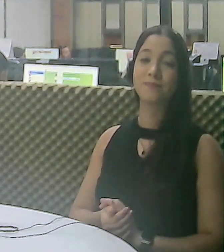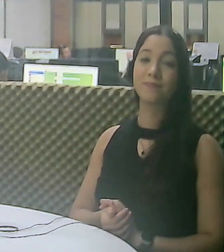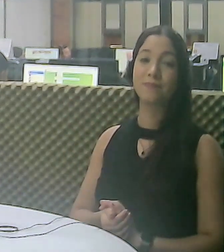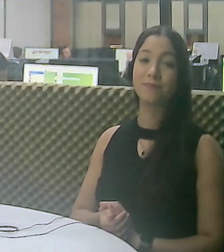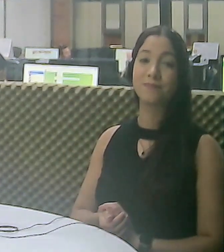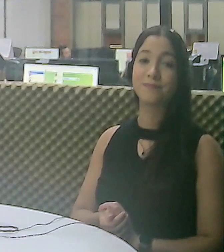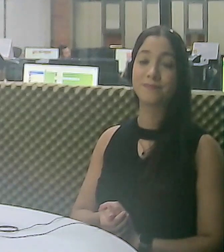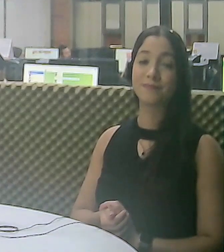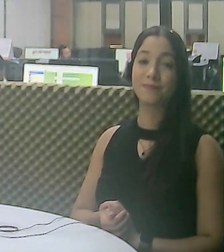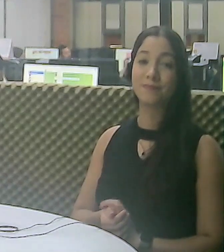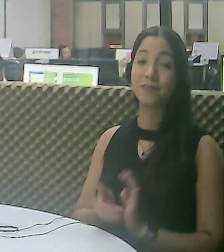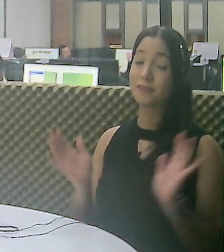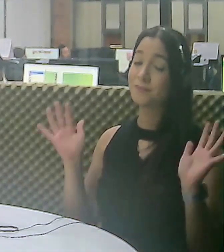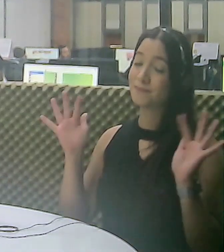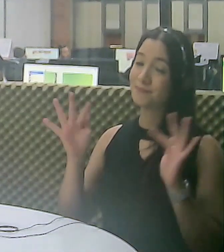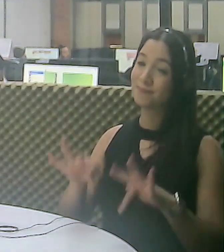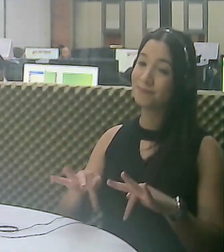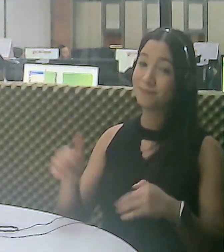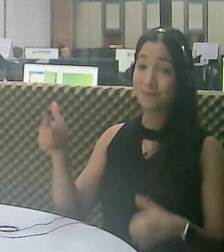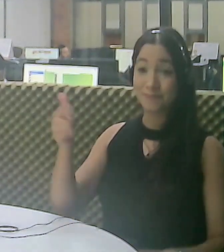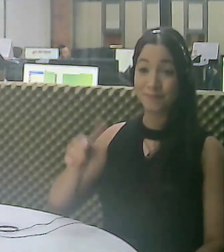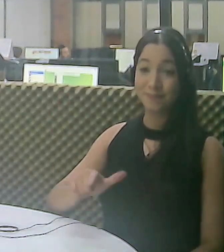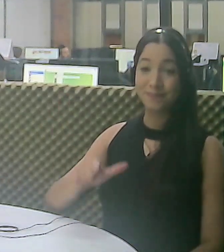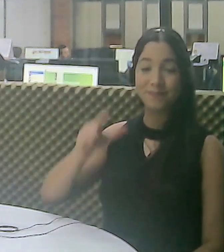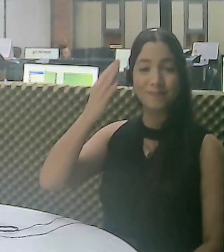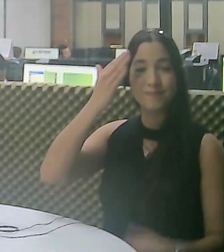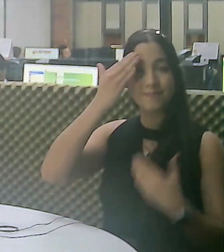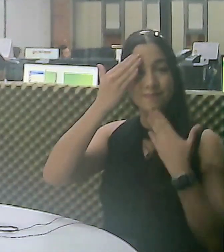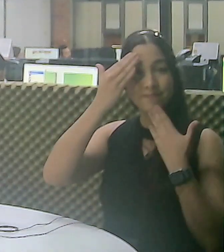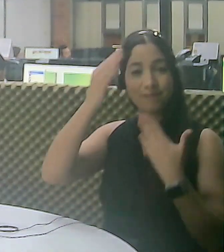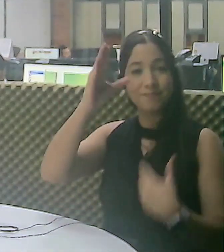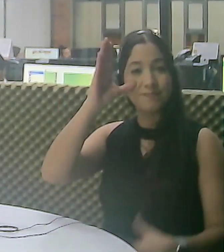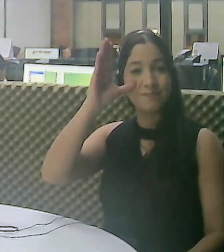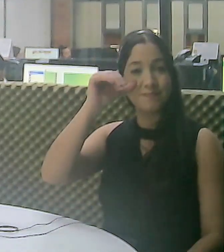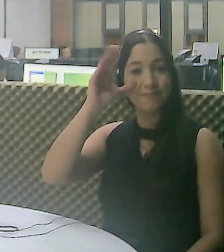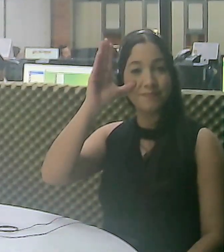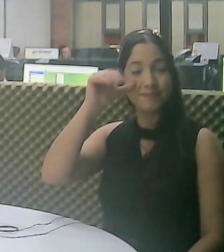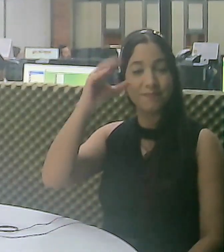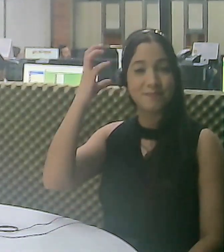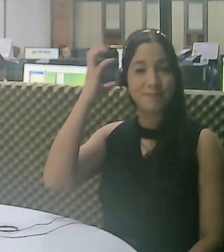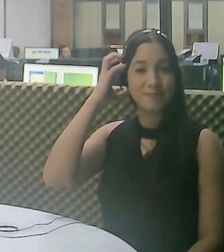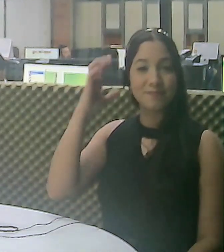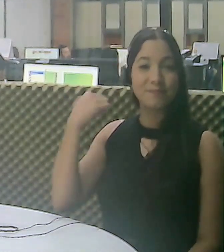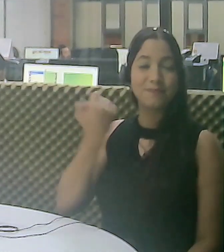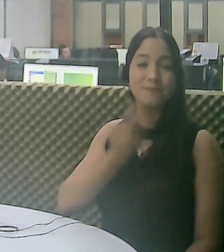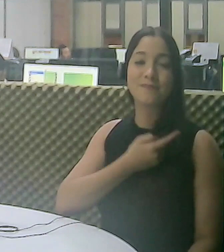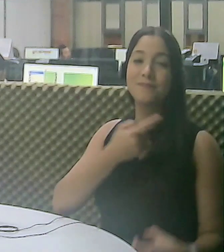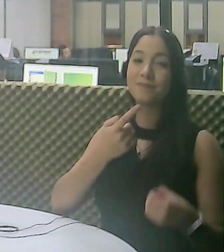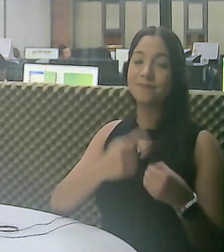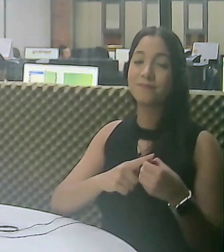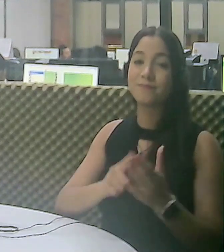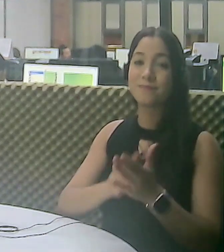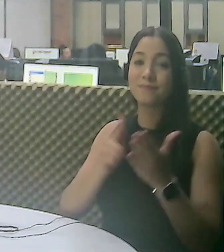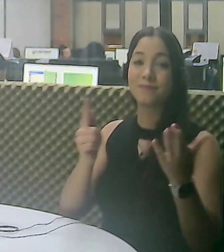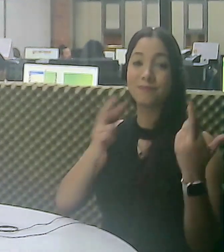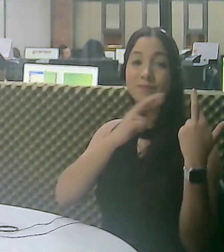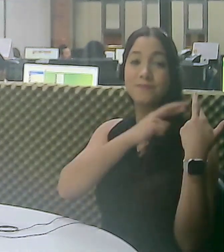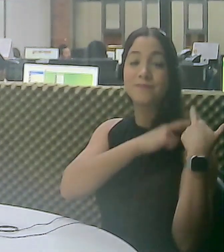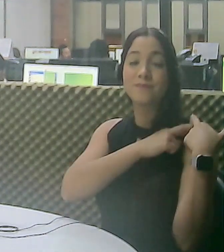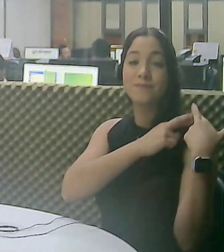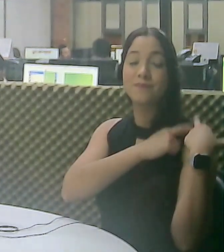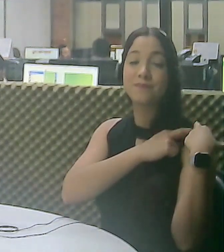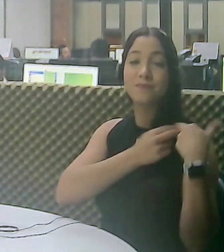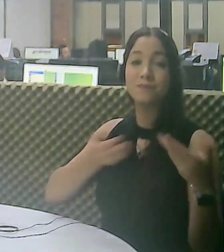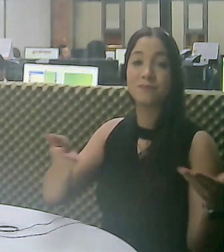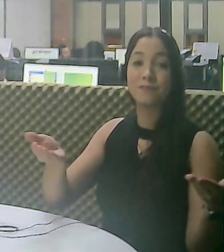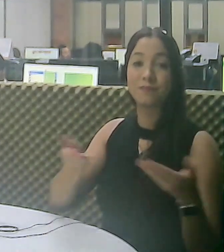notícias. E ficamos por aqui com mais uma edição. Muito obrigada pela sua audiência. Essa é a Rádio Nossa Cidade. Jornalista